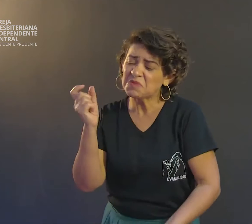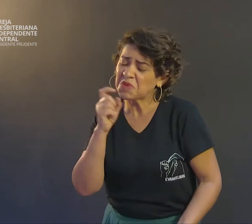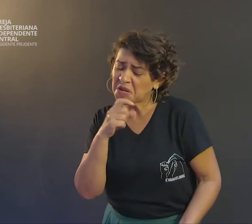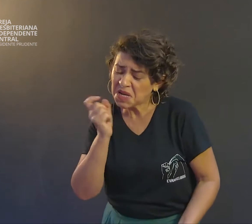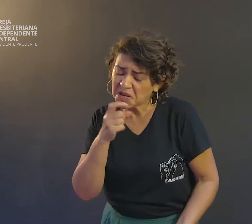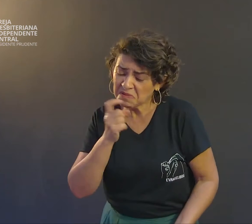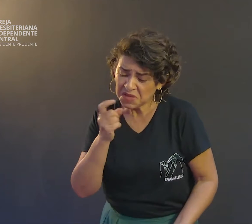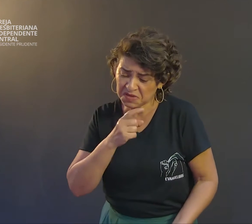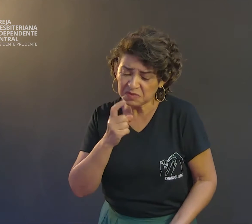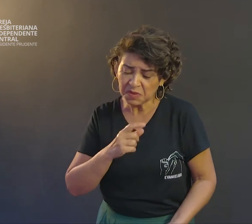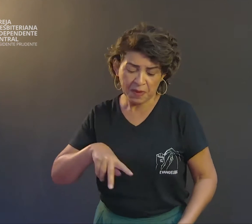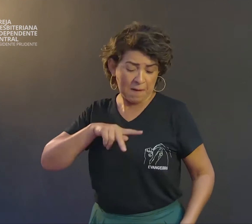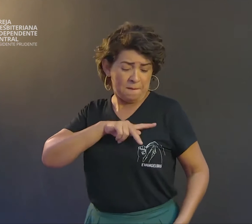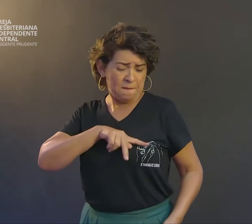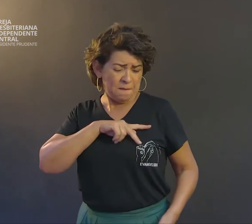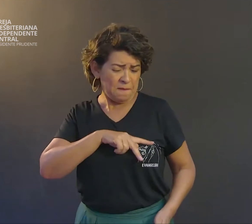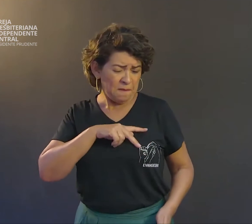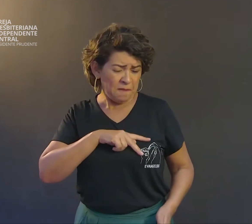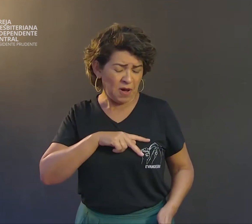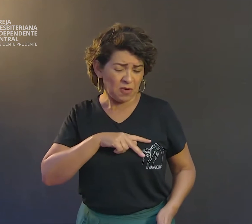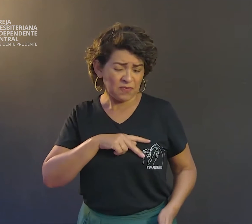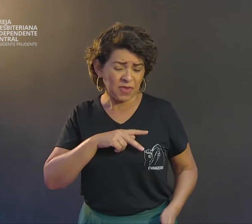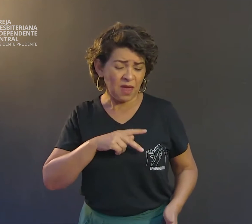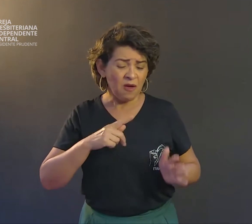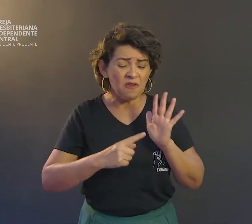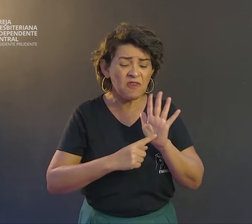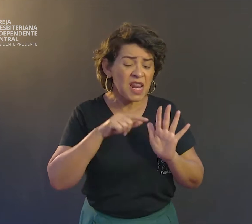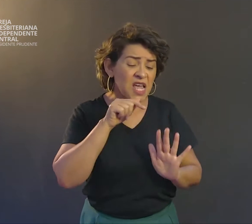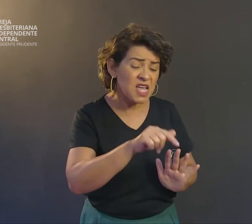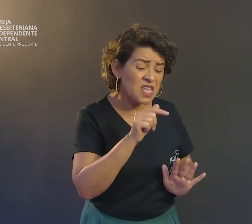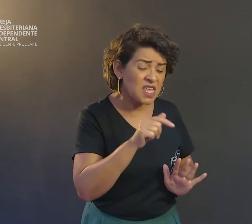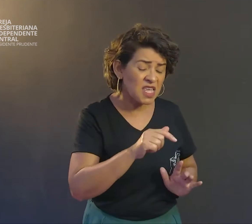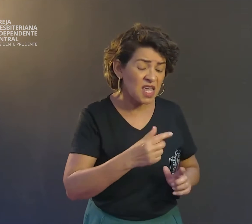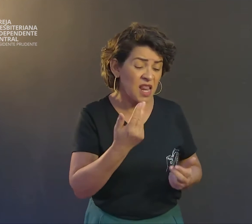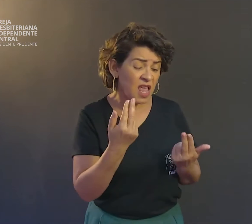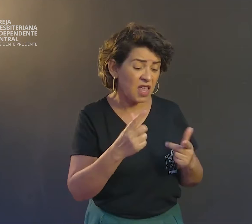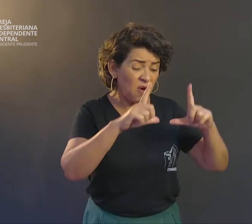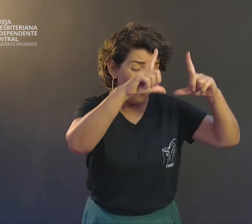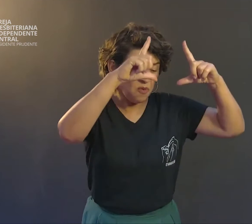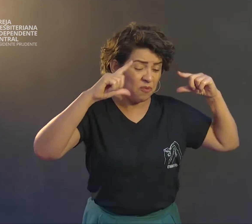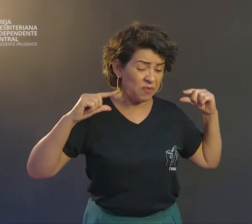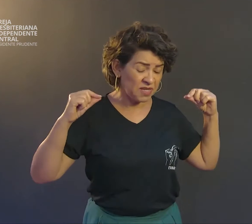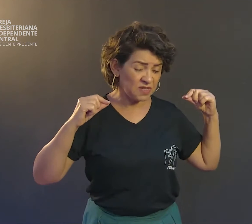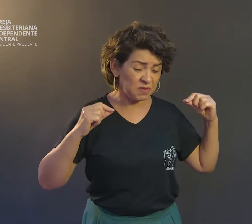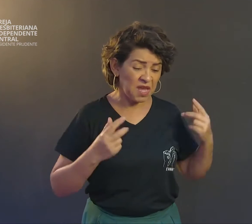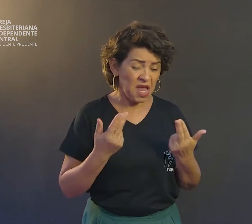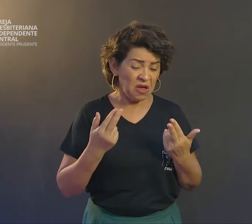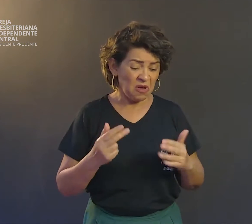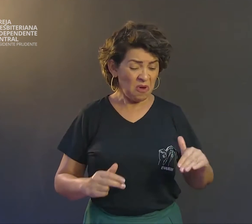chamando-o de príncipe, como vimos ontem, mas também o chamou de potestade. Efésios